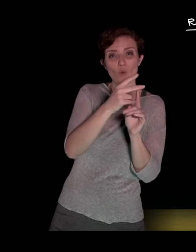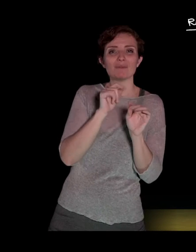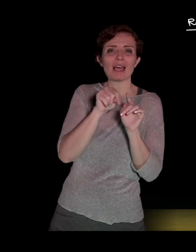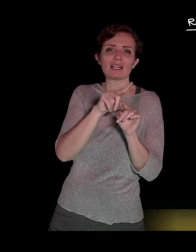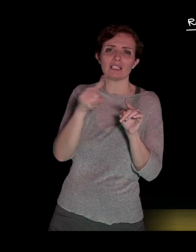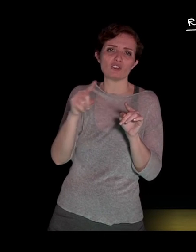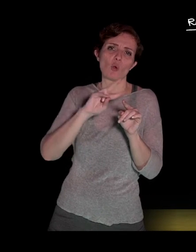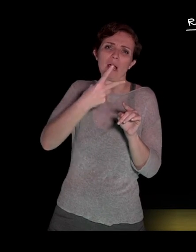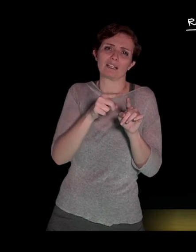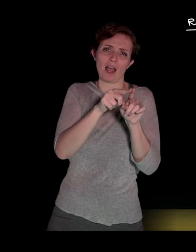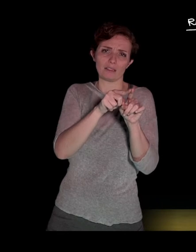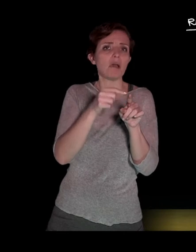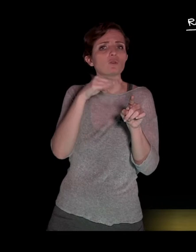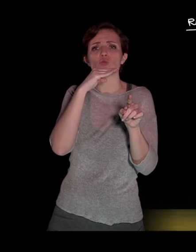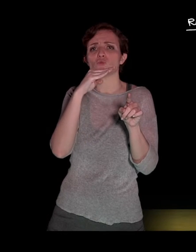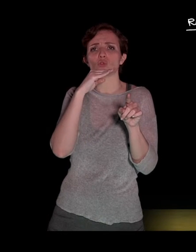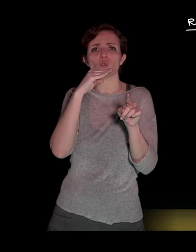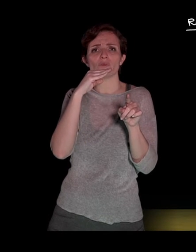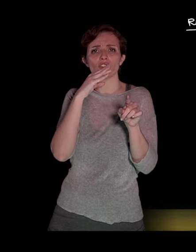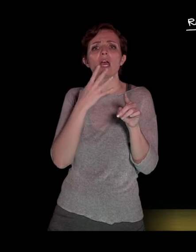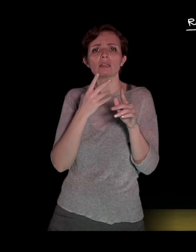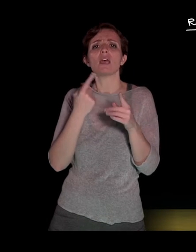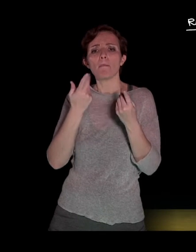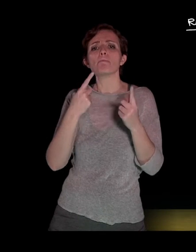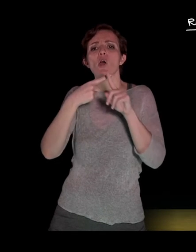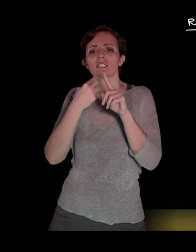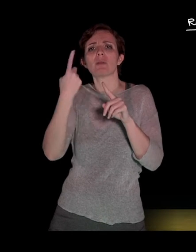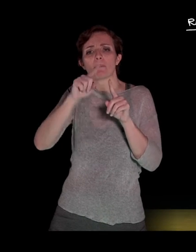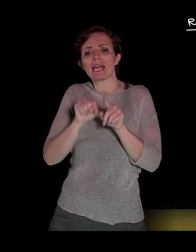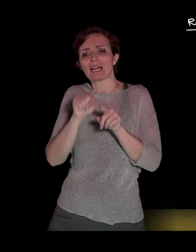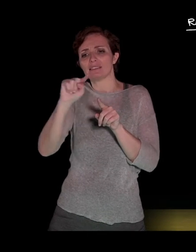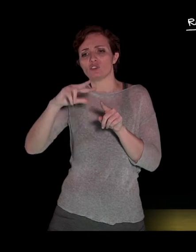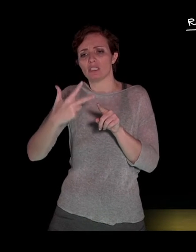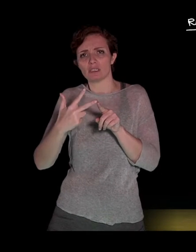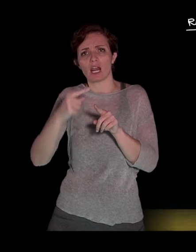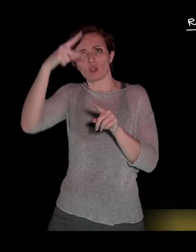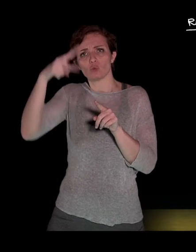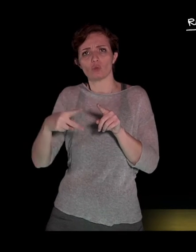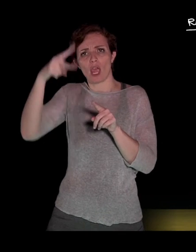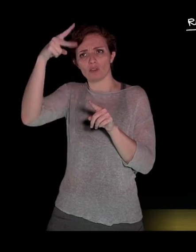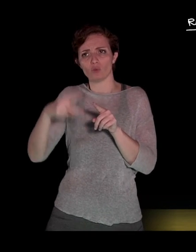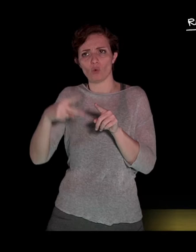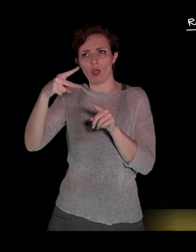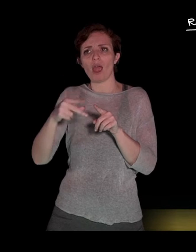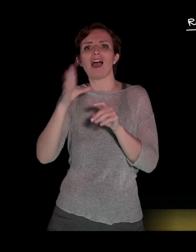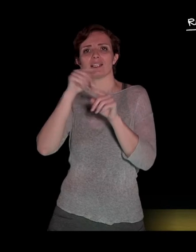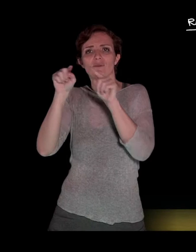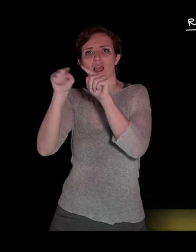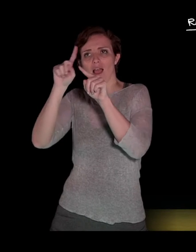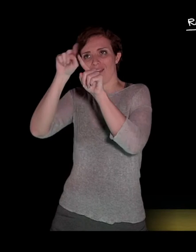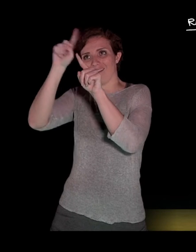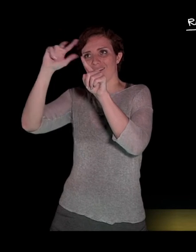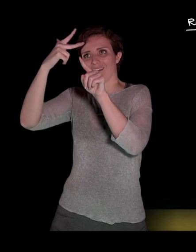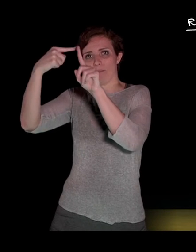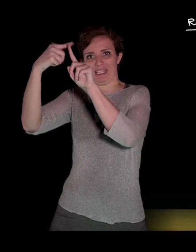moltiplicare per radicare stesso quindi per radice di tre sì al numeratore per il denominatore in questo caso al denominatore otteniamo la radice